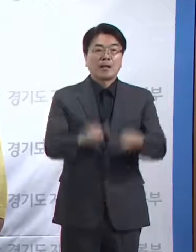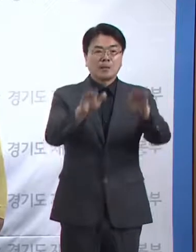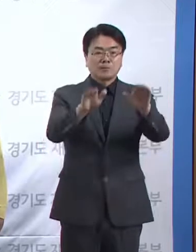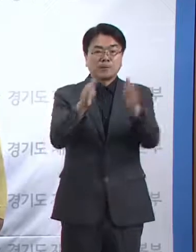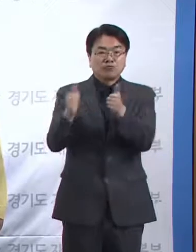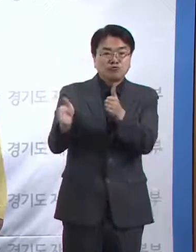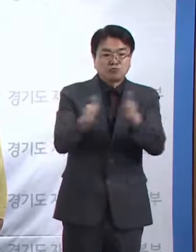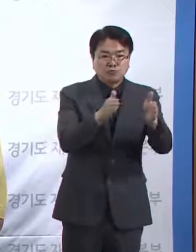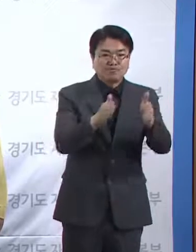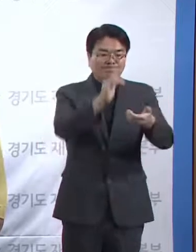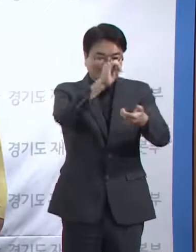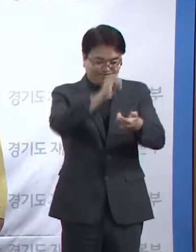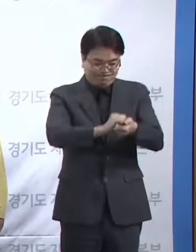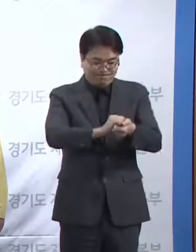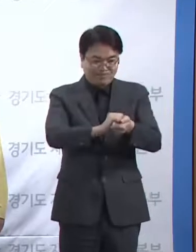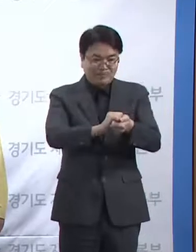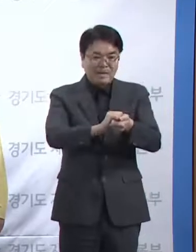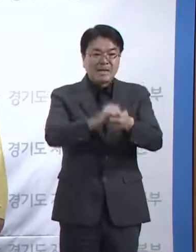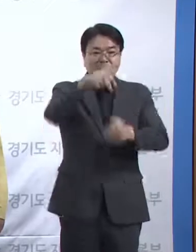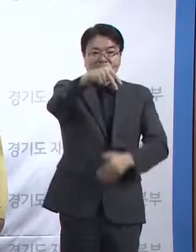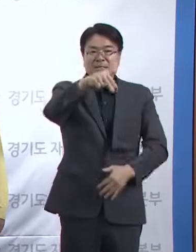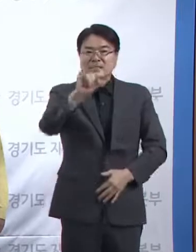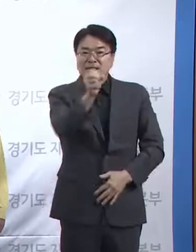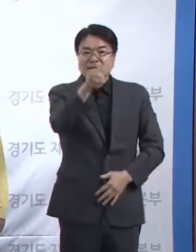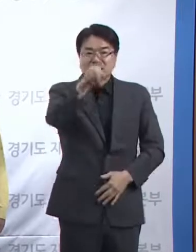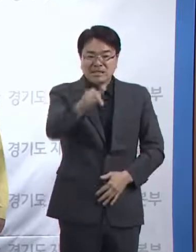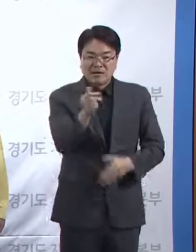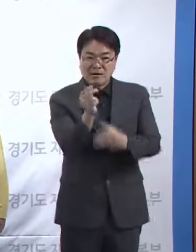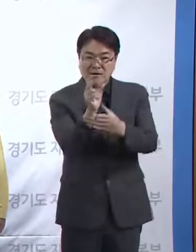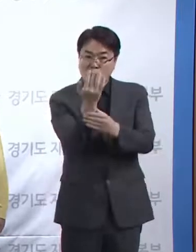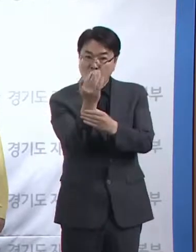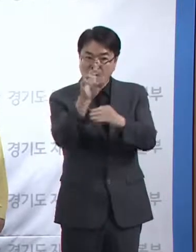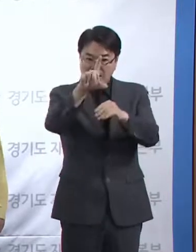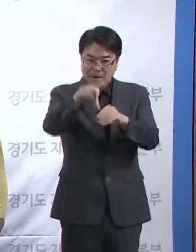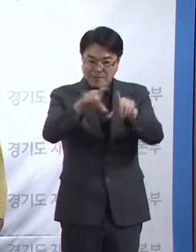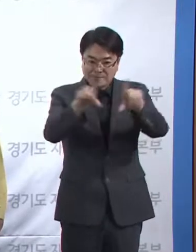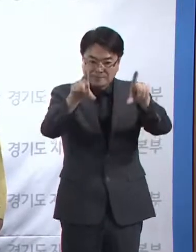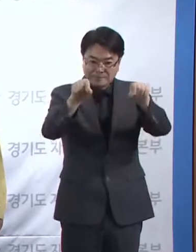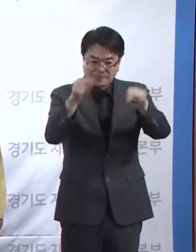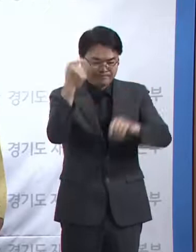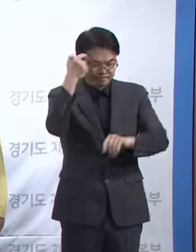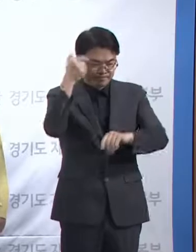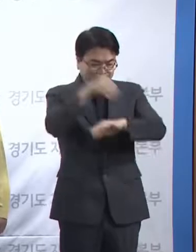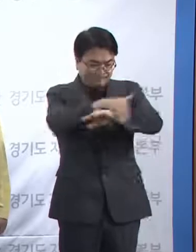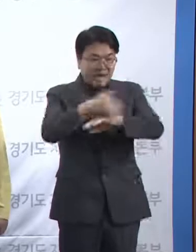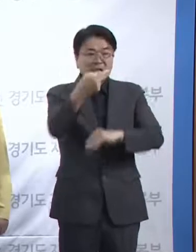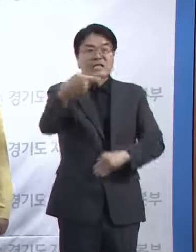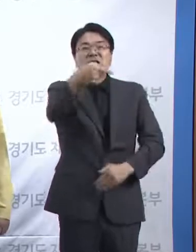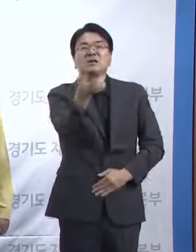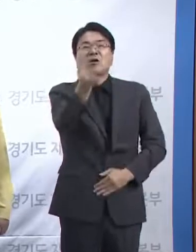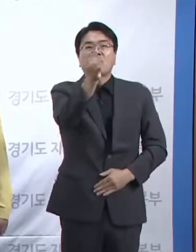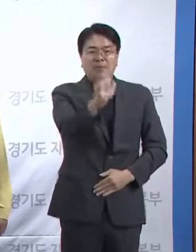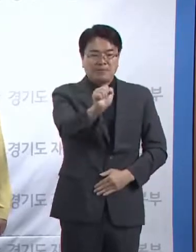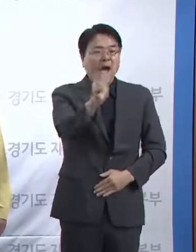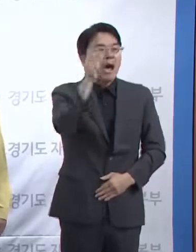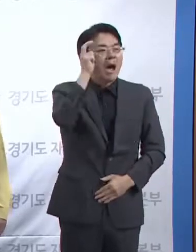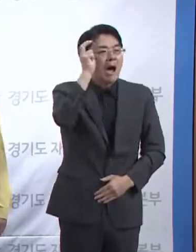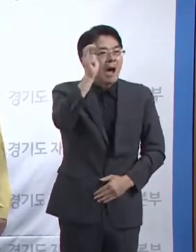이번에 준비한 한정판 지역화폐 예산은 총 1천억 원으로 계획대로 집행된다면